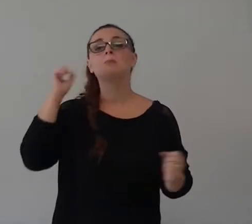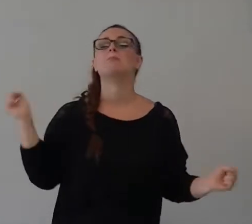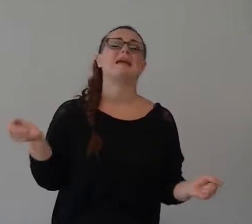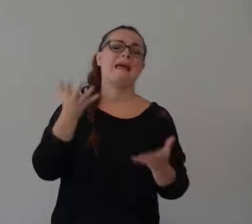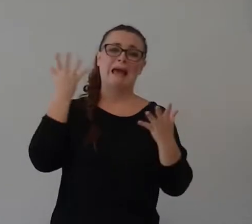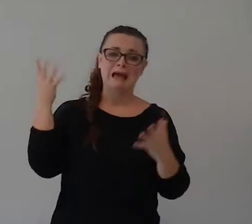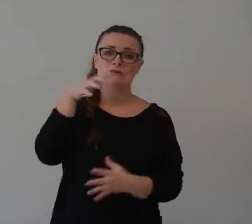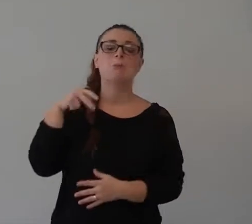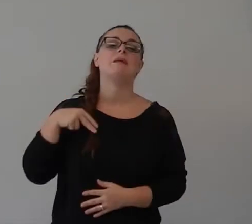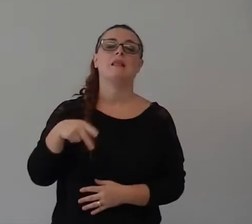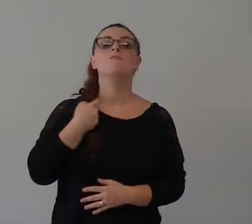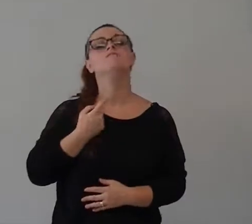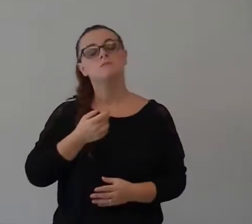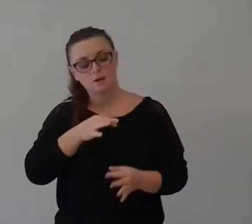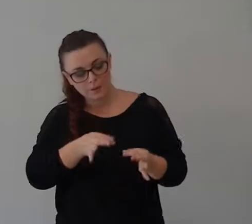Ruth